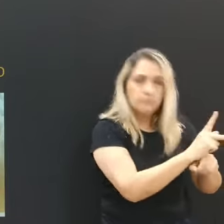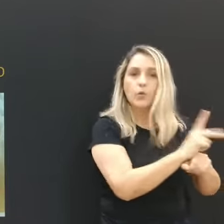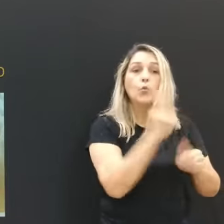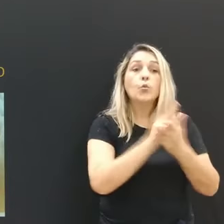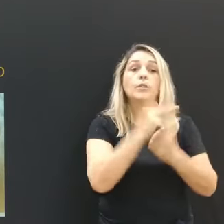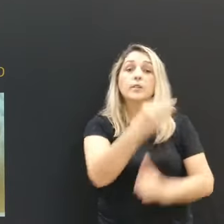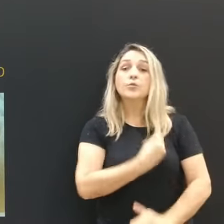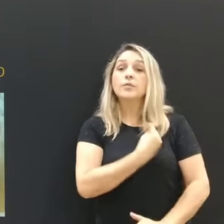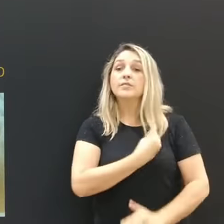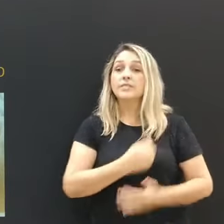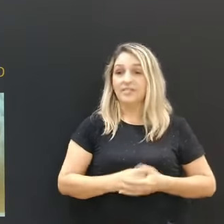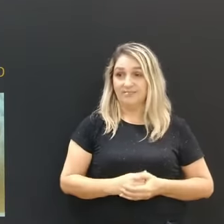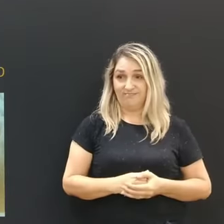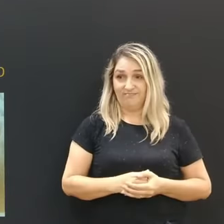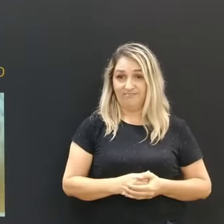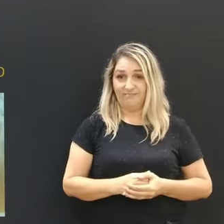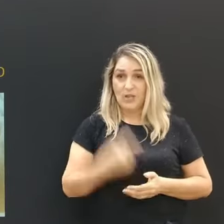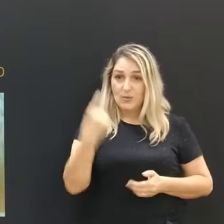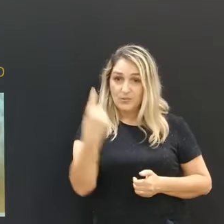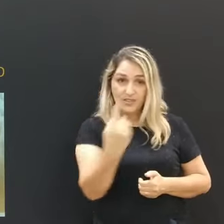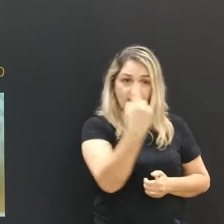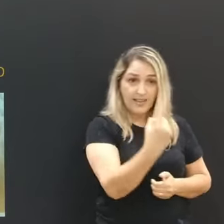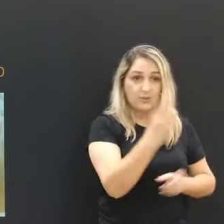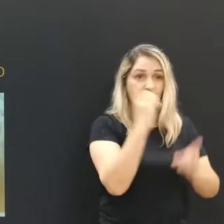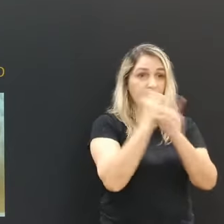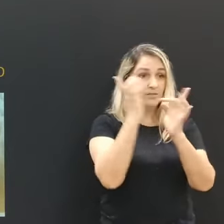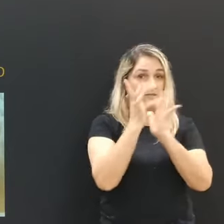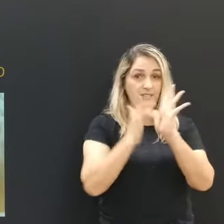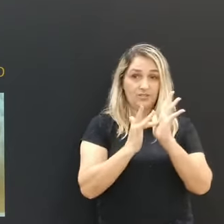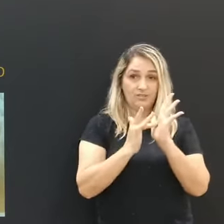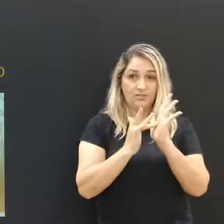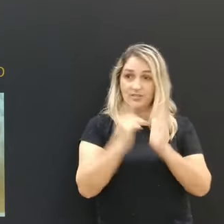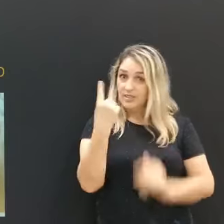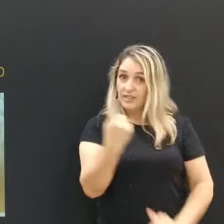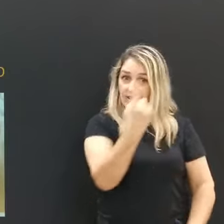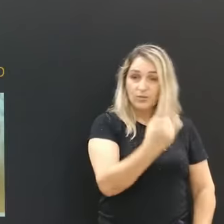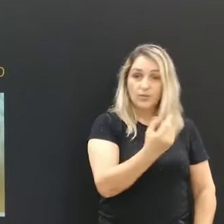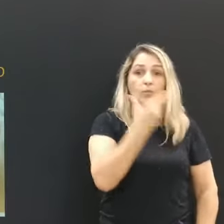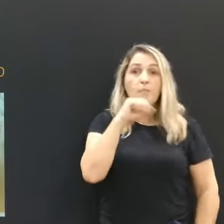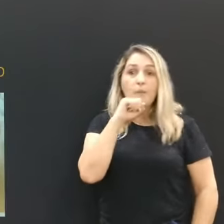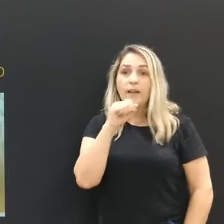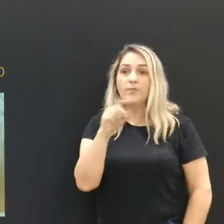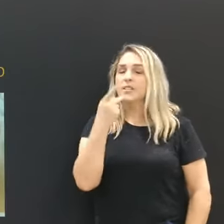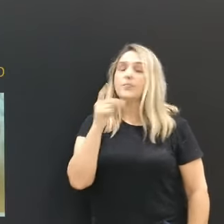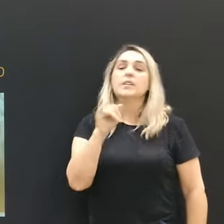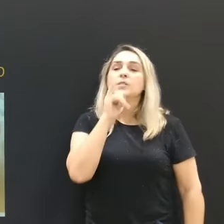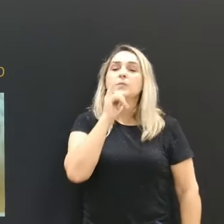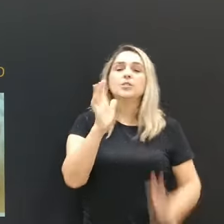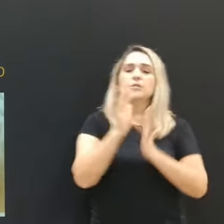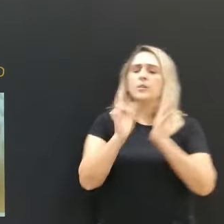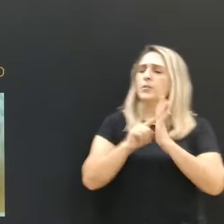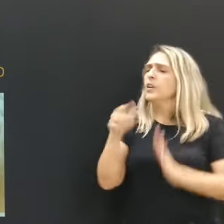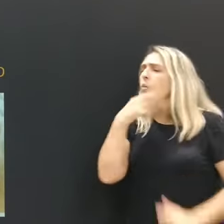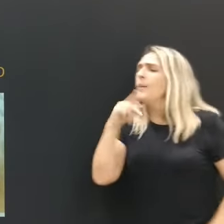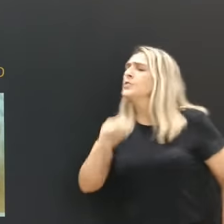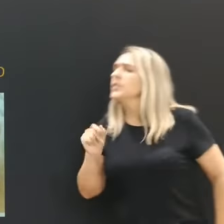Né? Cuida da tua vida. Precisamos cuidar. Às vezes a gente, né? Nós somos casados, muitas vezes a gente quer cuidar tanto da vida do outro e esquece